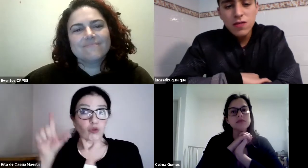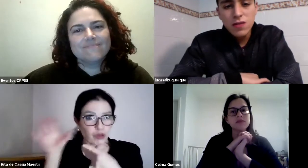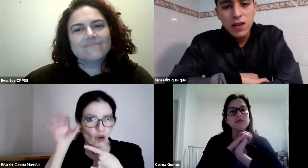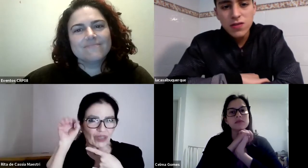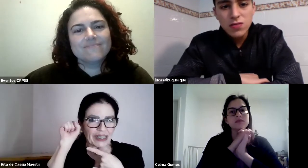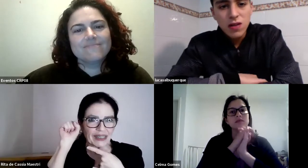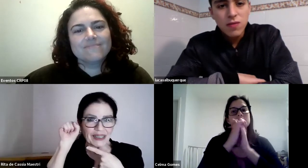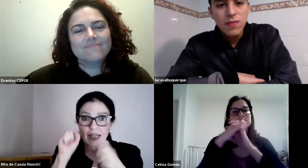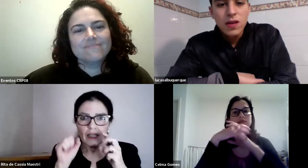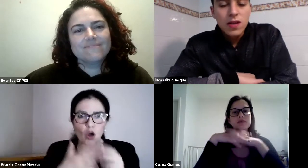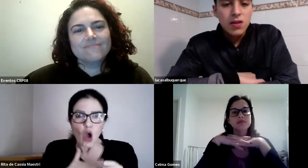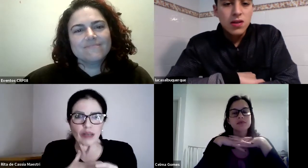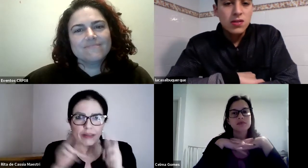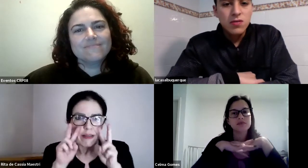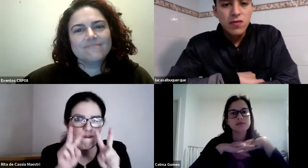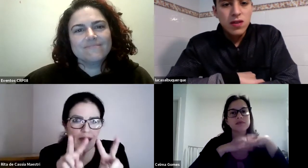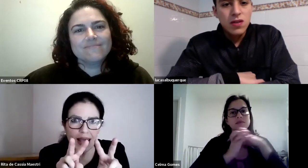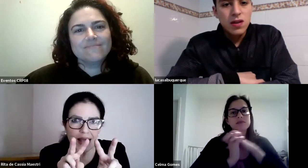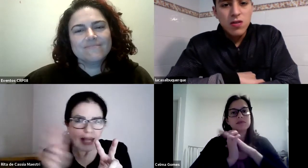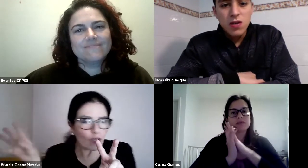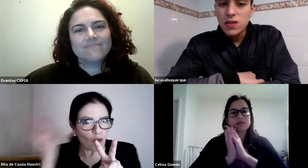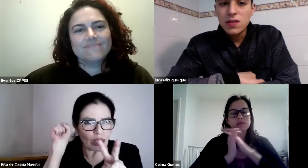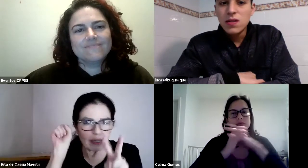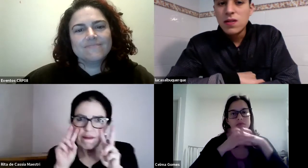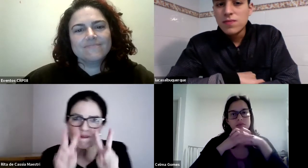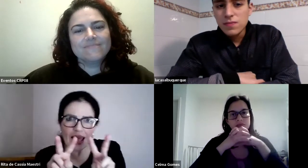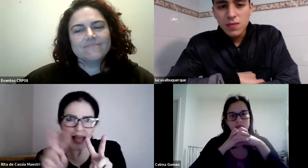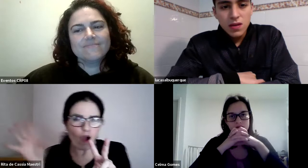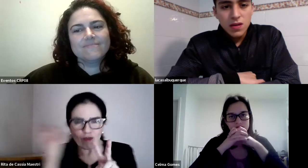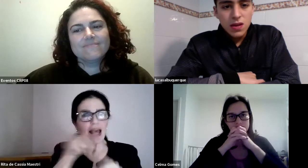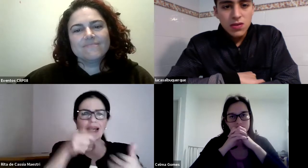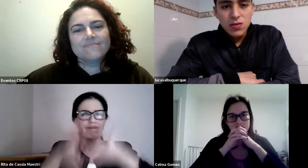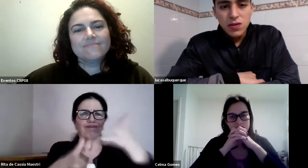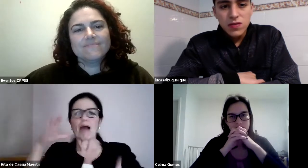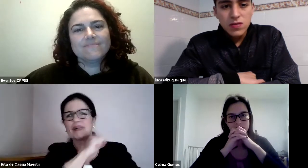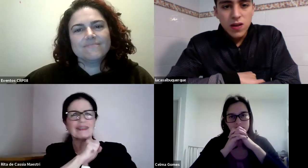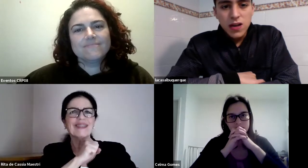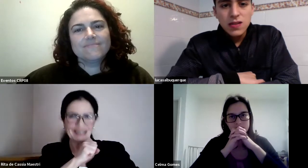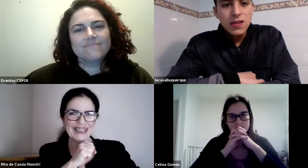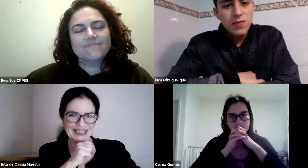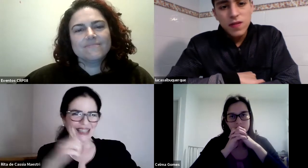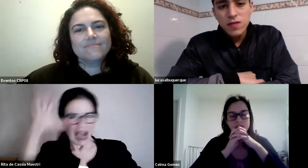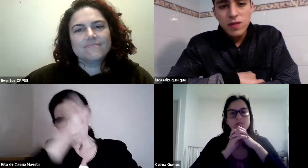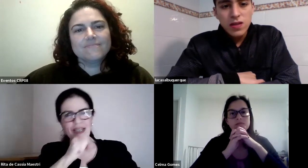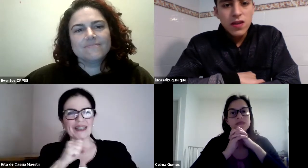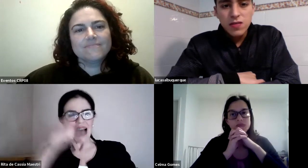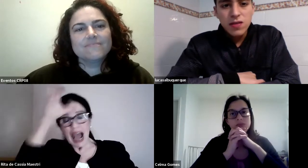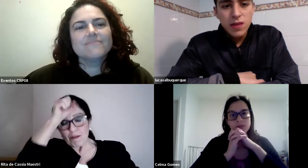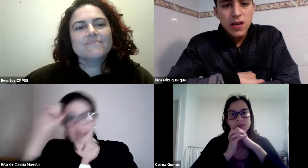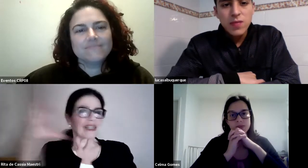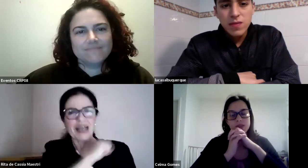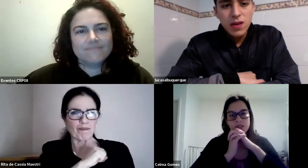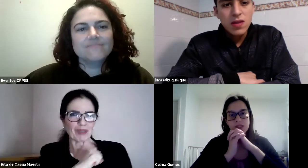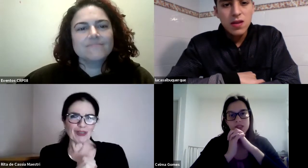numa língua que é visual. Agora, se o ouvinte já gosta de questões visuais, esse provavelmente vai adquirir